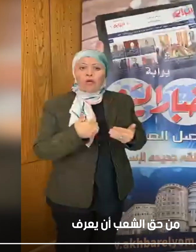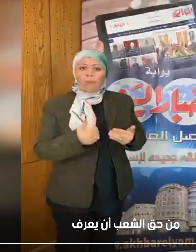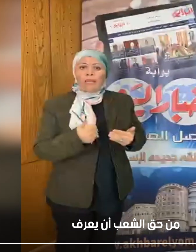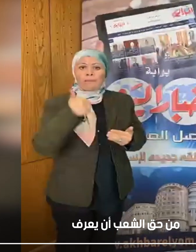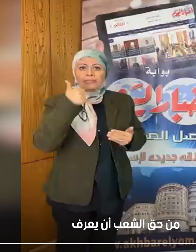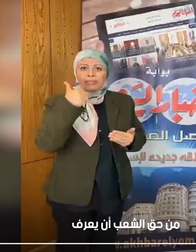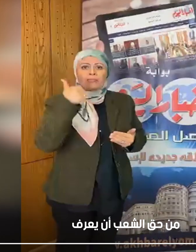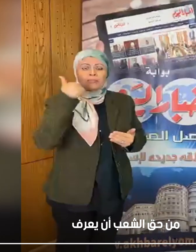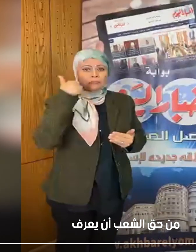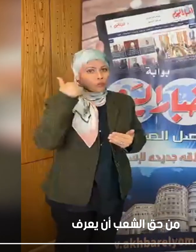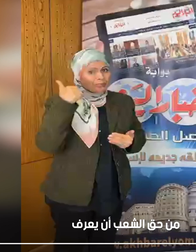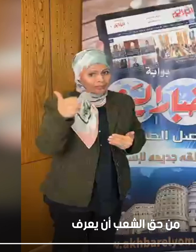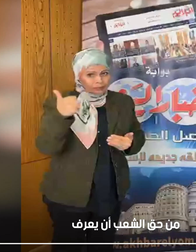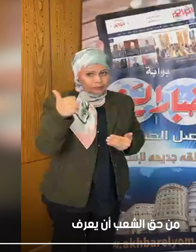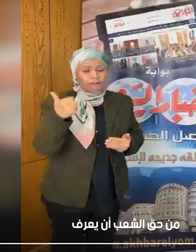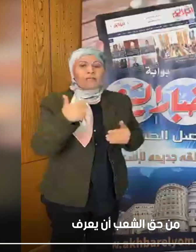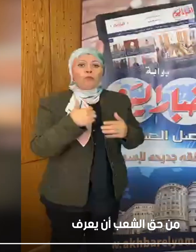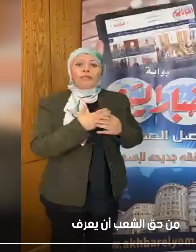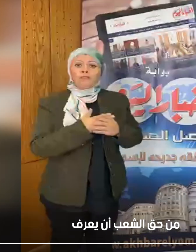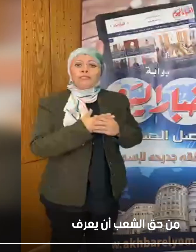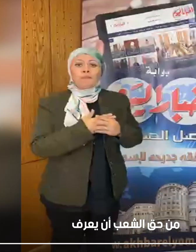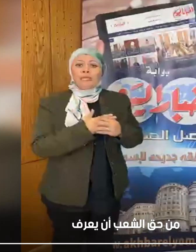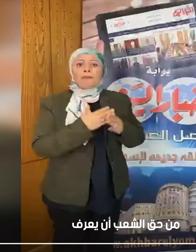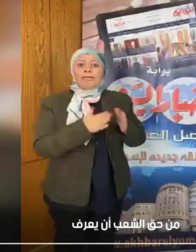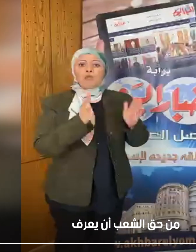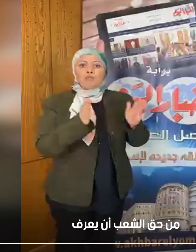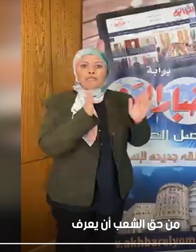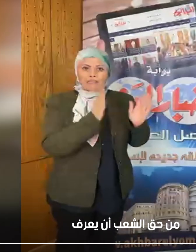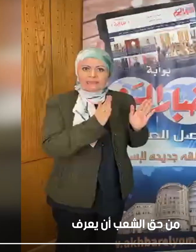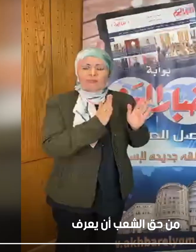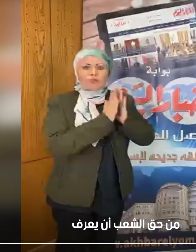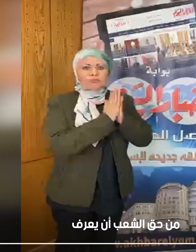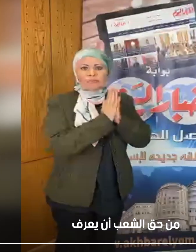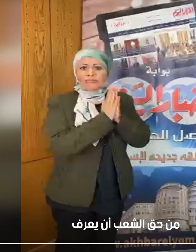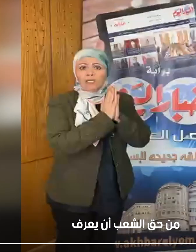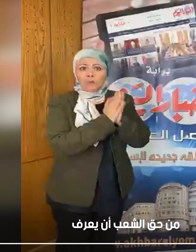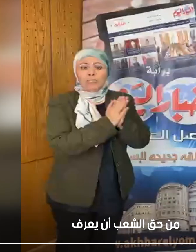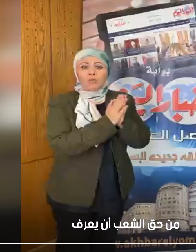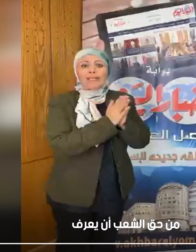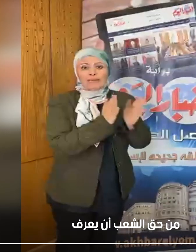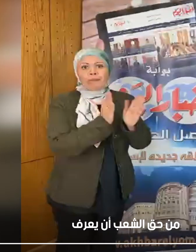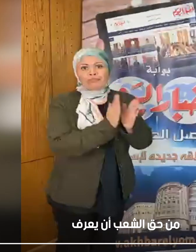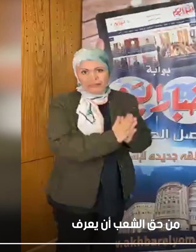هم ابناء الشهداء، وكان في كمان ابناء الاسر البديله، والاسر البديله قلنا ان هم الابناء في التبني،